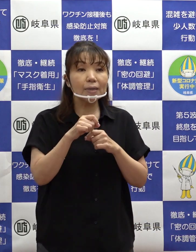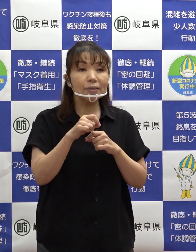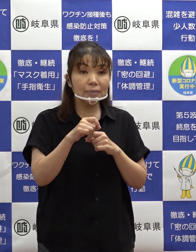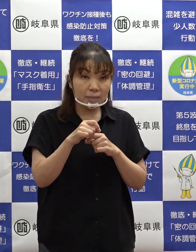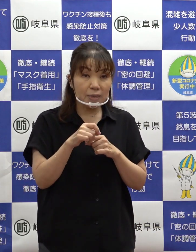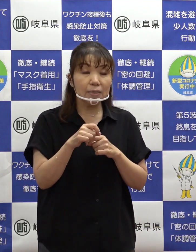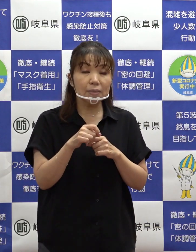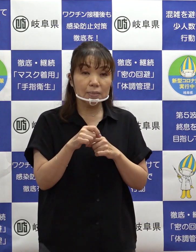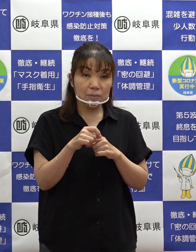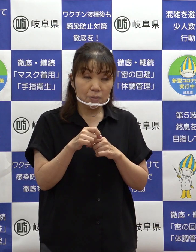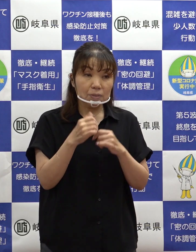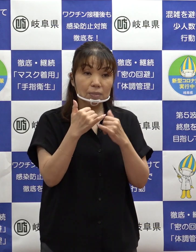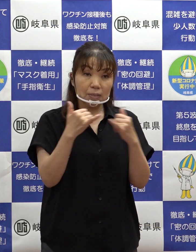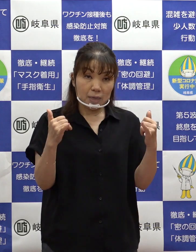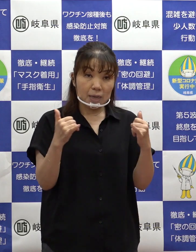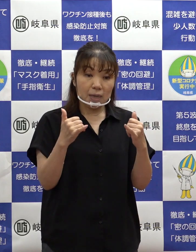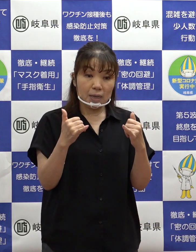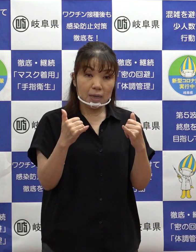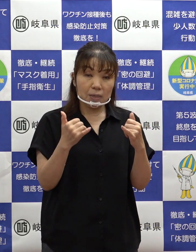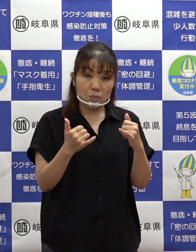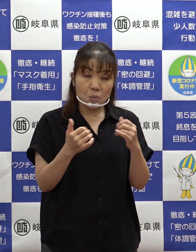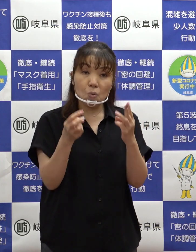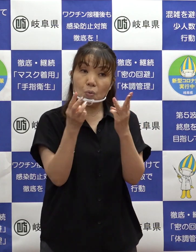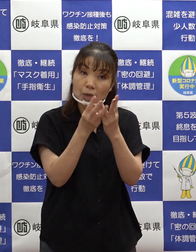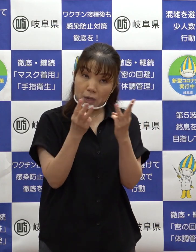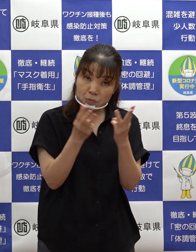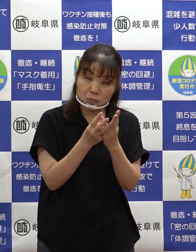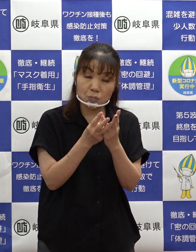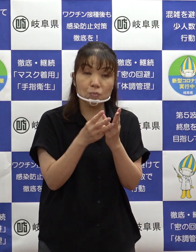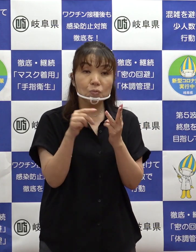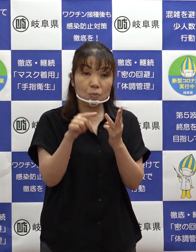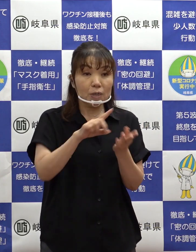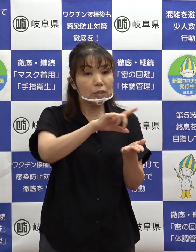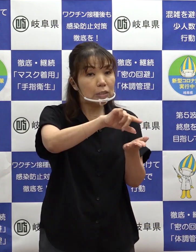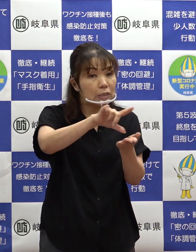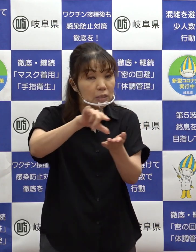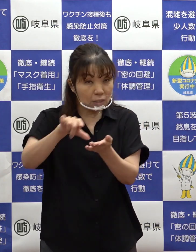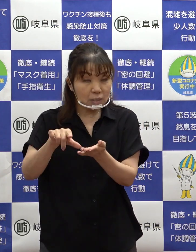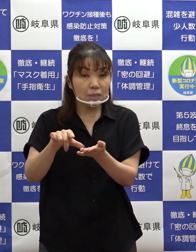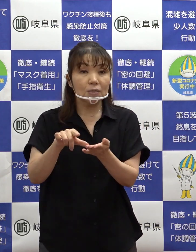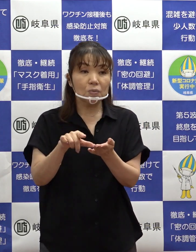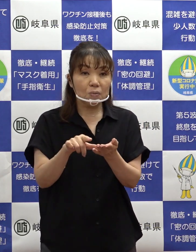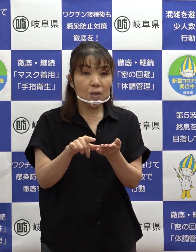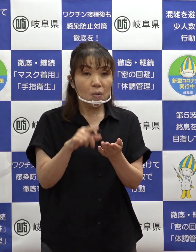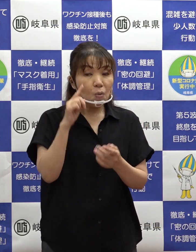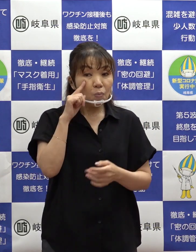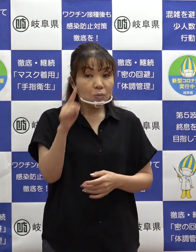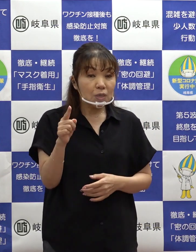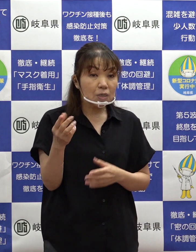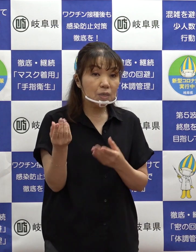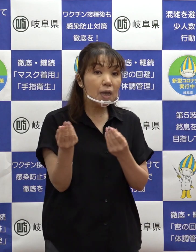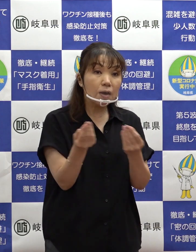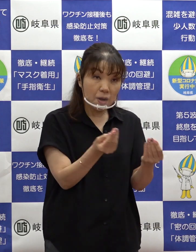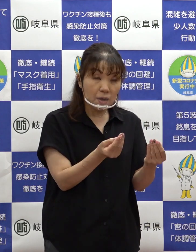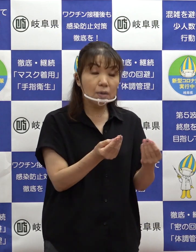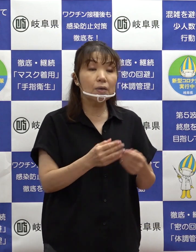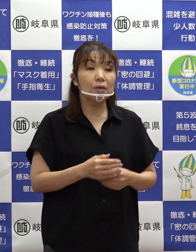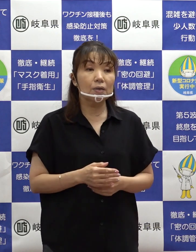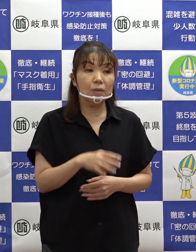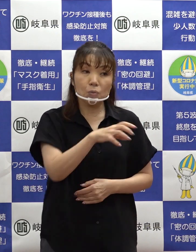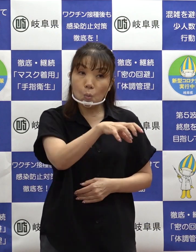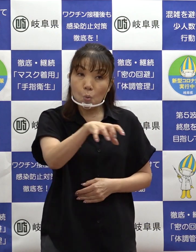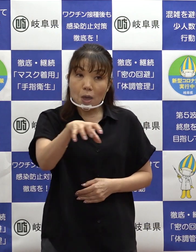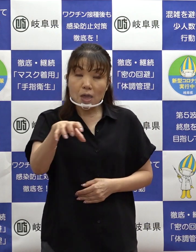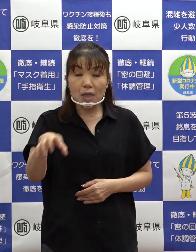新規の感染者の発生状況、どういう分野でどういう地域でと、いうようなことも見ながらですね、どこら